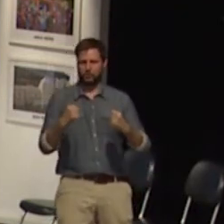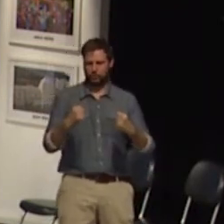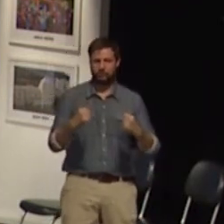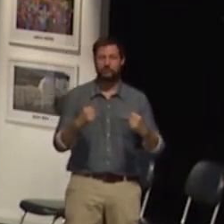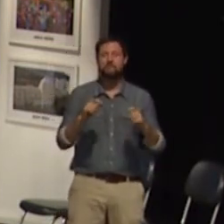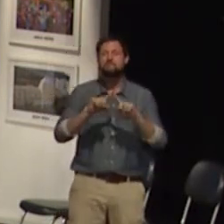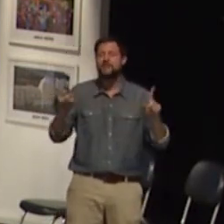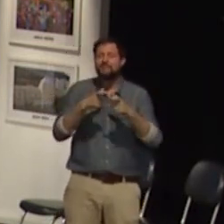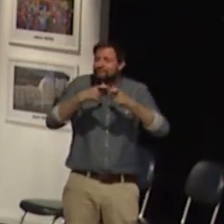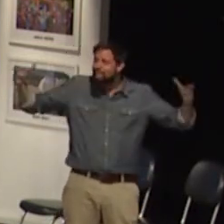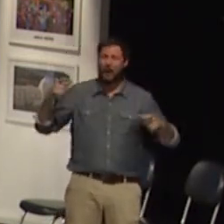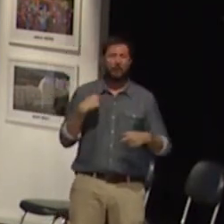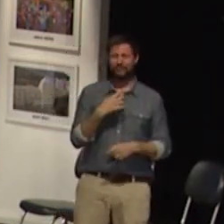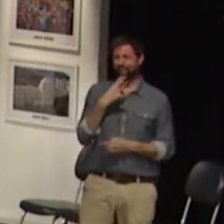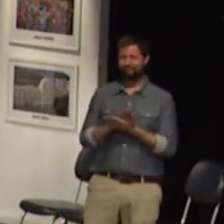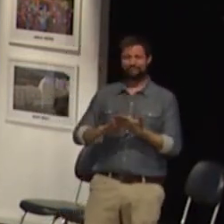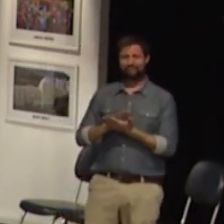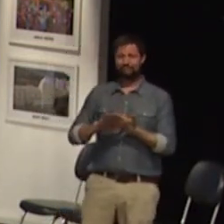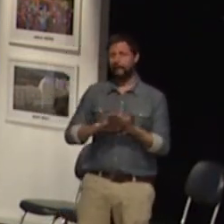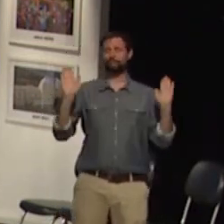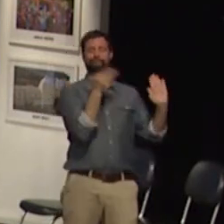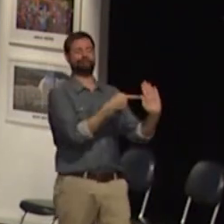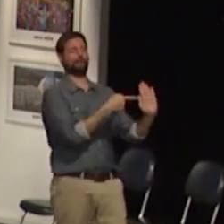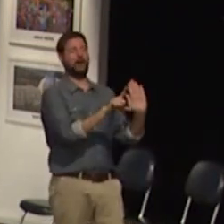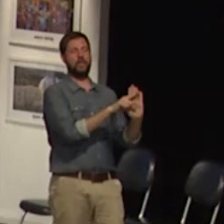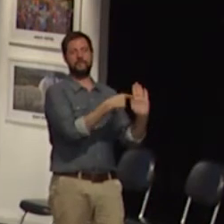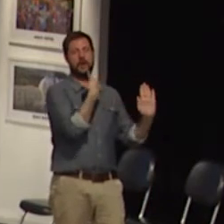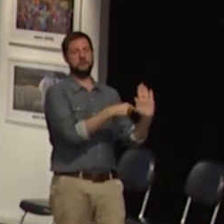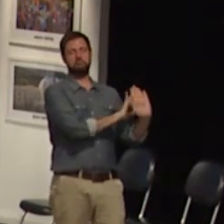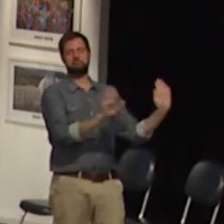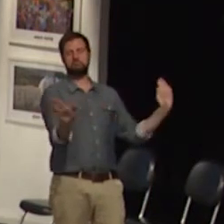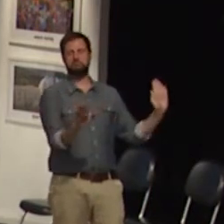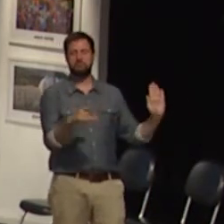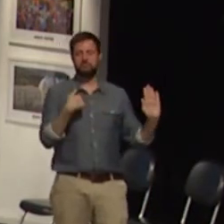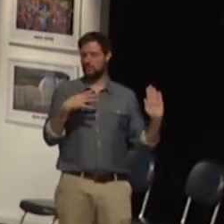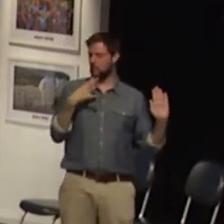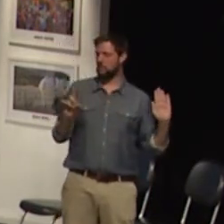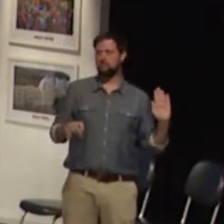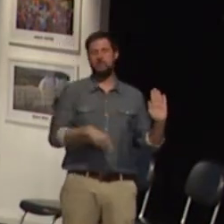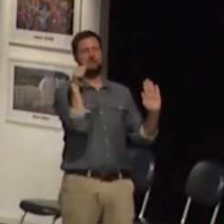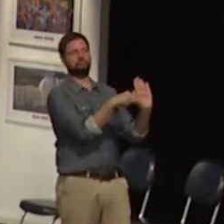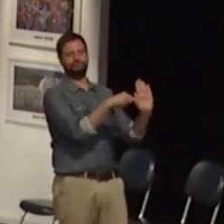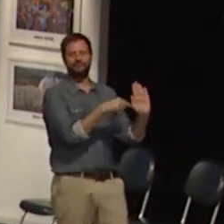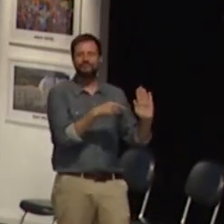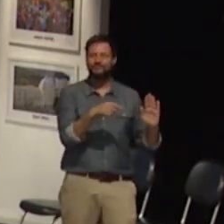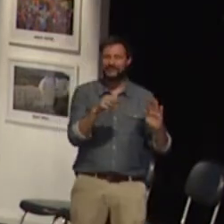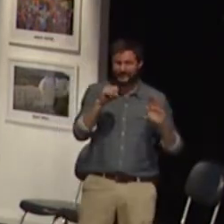lei que podemos usar, mas a maioria da gente não conhece, a gente só lê a lei está dizendo isso, mas é assim que